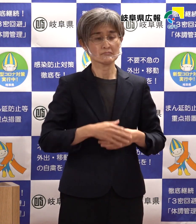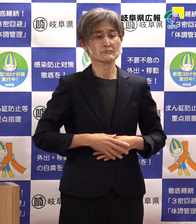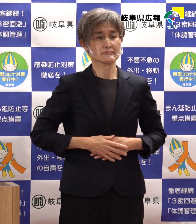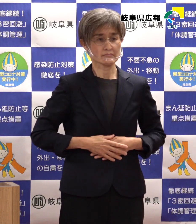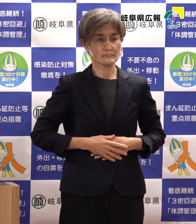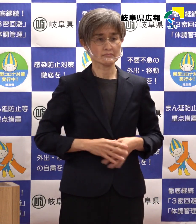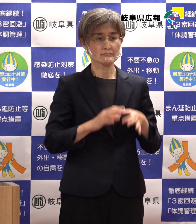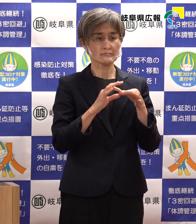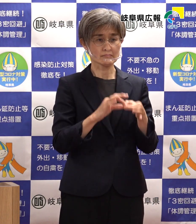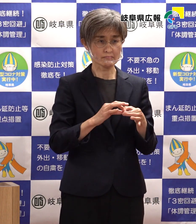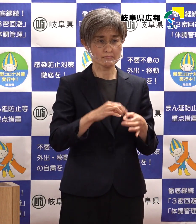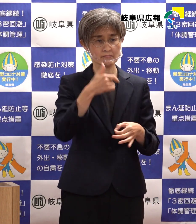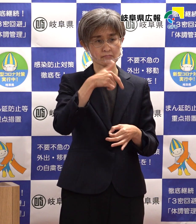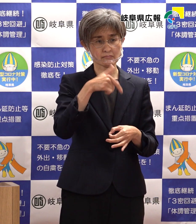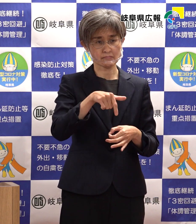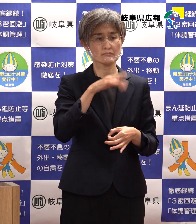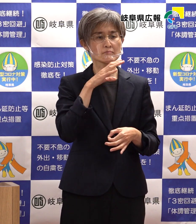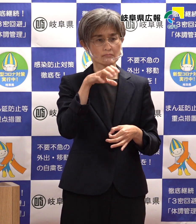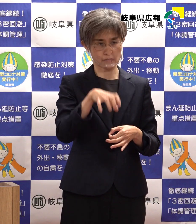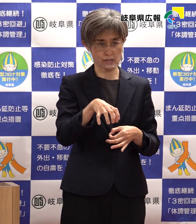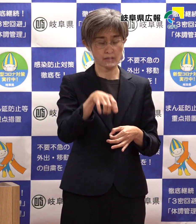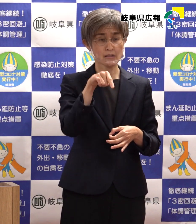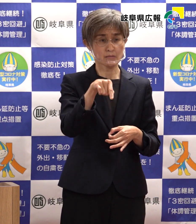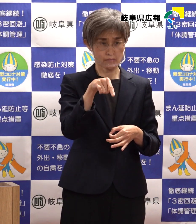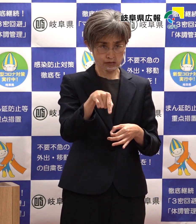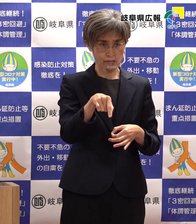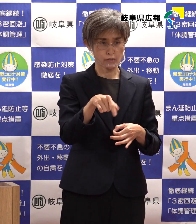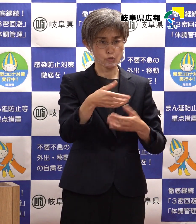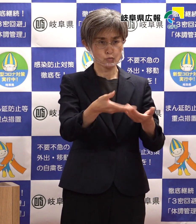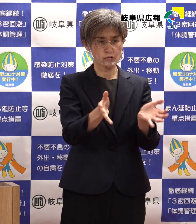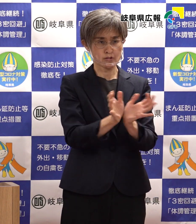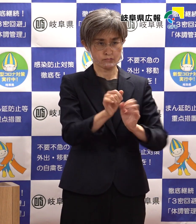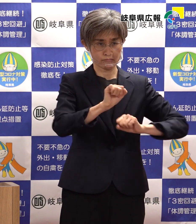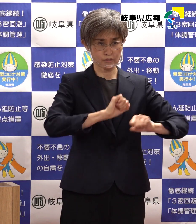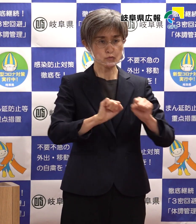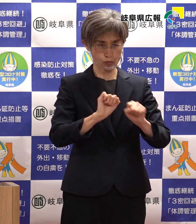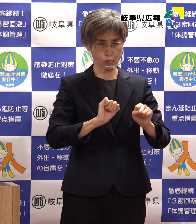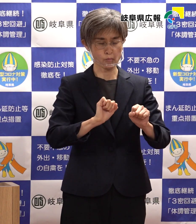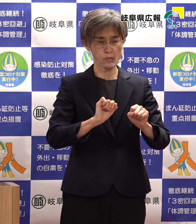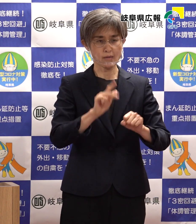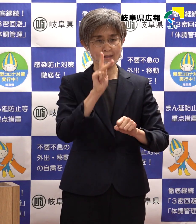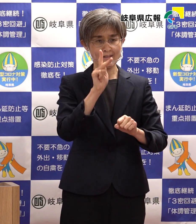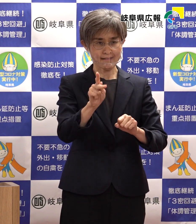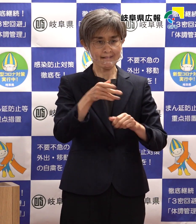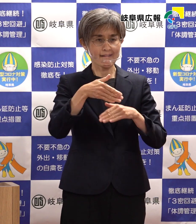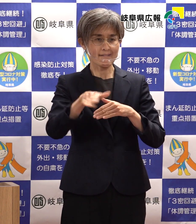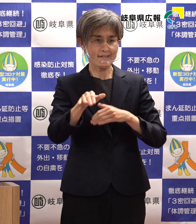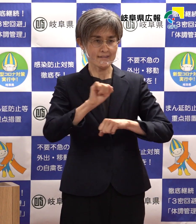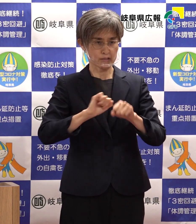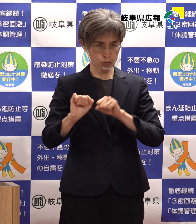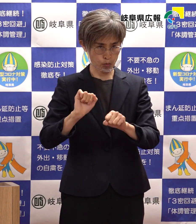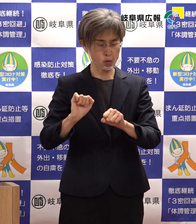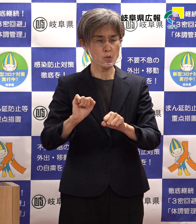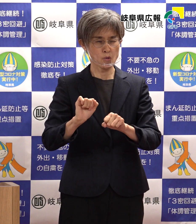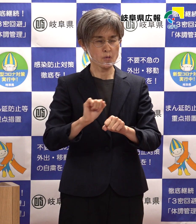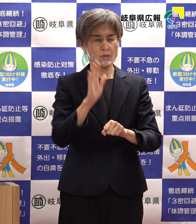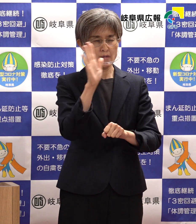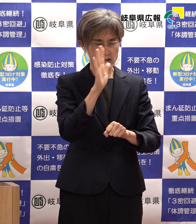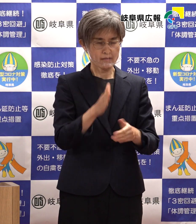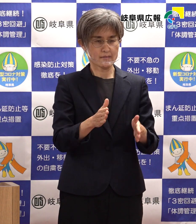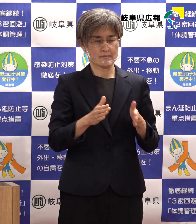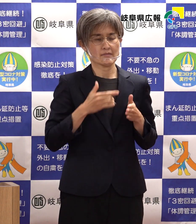教育現場の若者についてもですね、部活動、課外活動、あるいは事業についてもですね、遠隔事業等々です